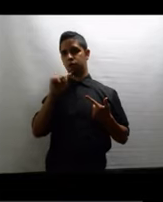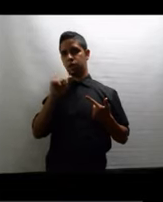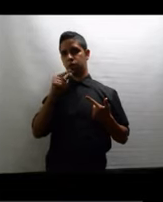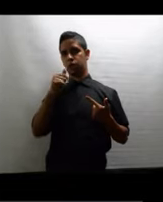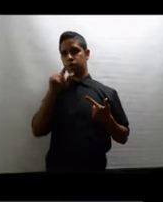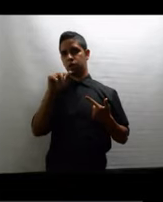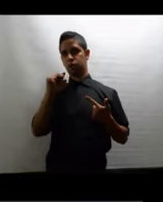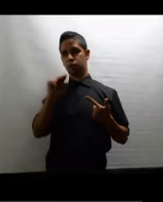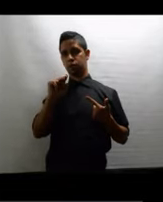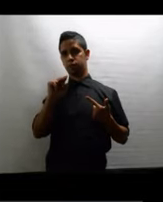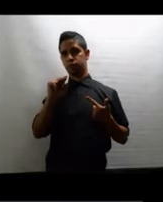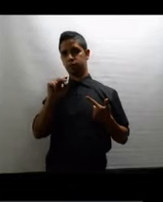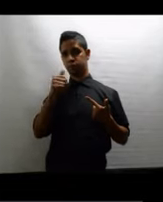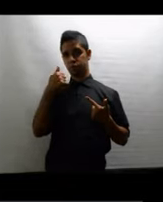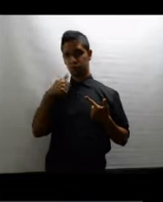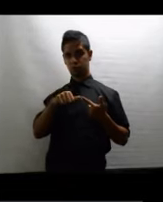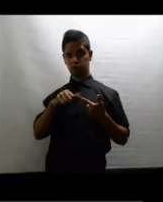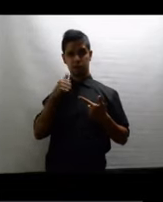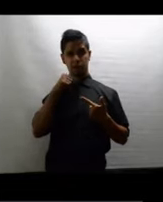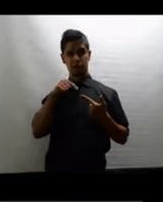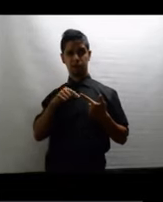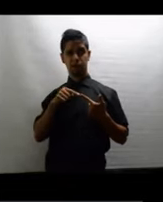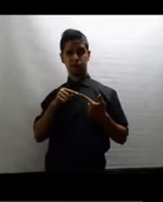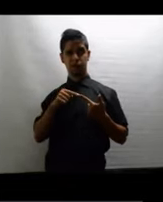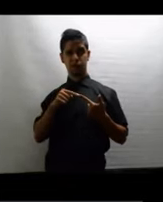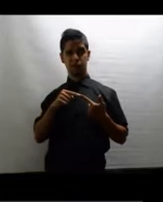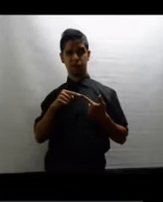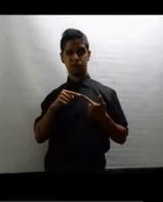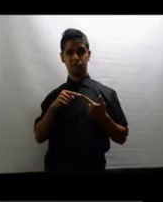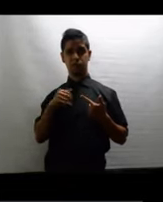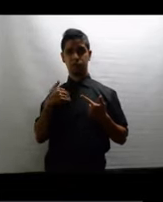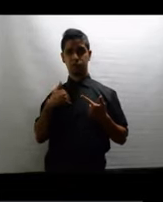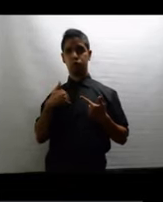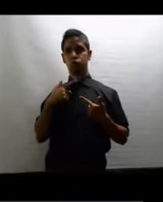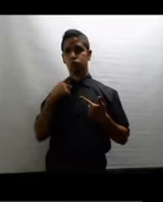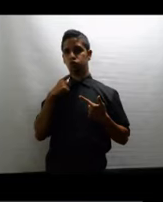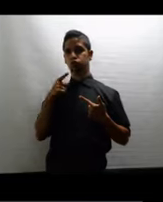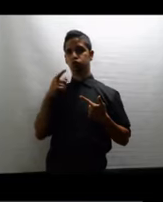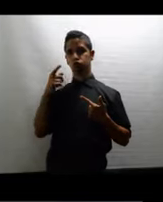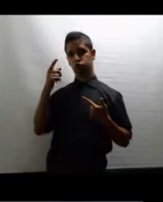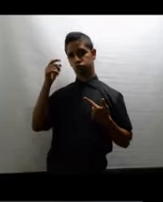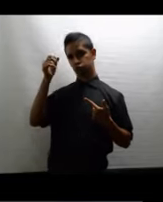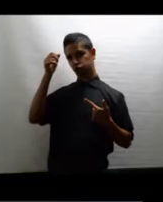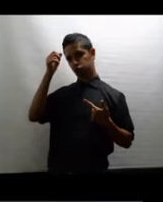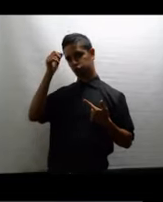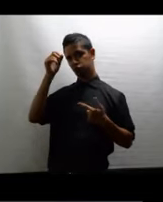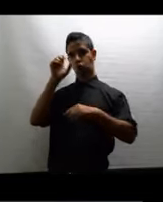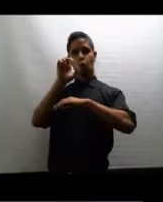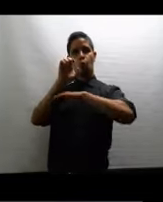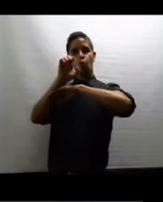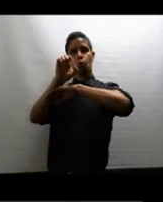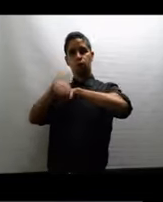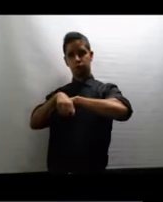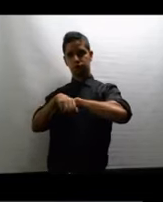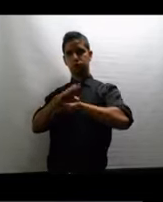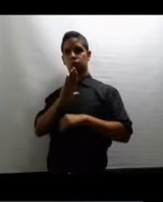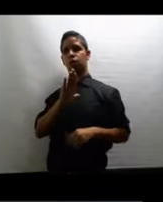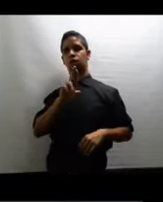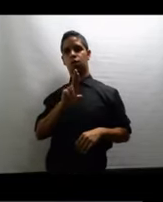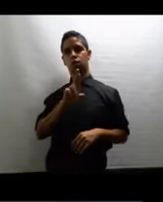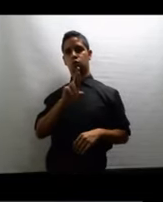Me acuerdo de Hilda que tenía uno, yo vencí el monstruo, el burro de la burrocracia. Yo vencí la